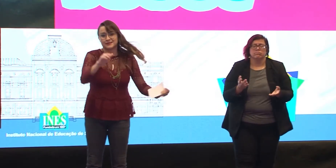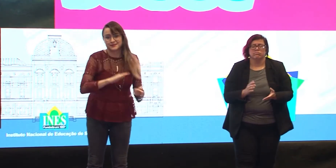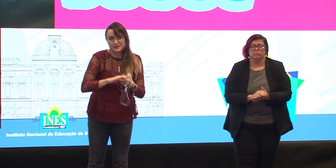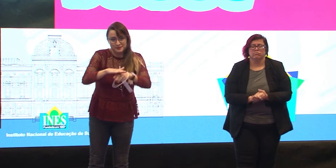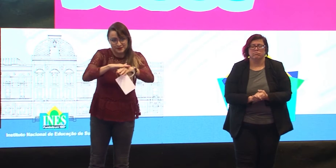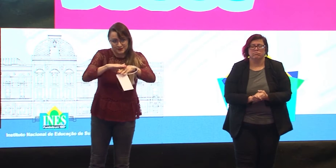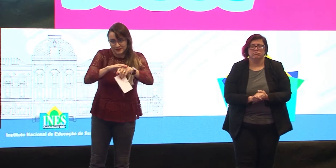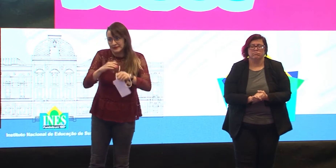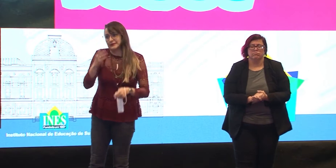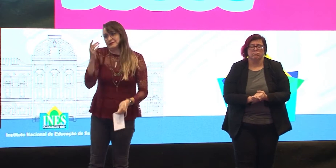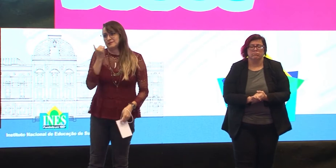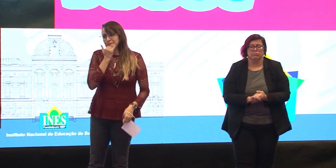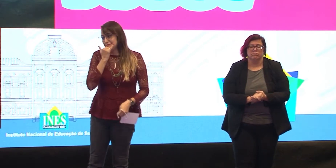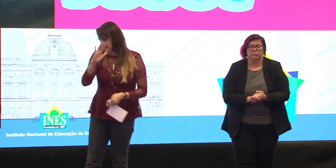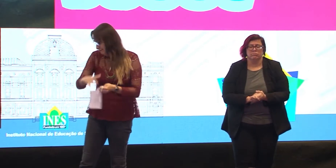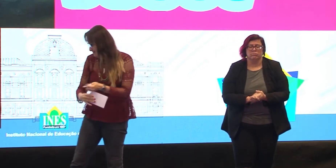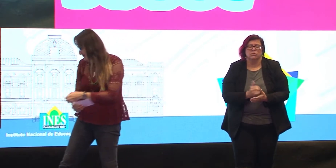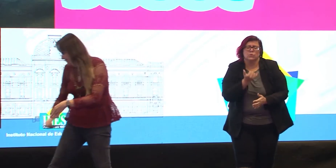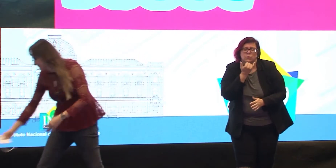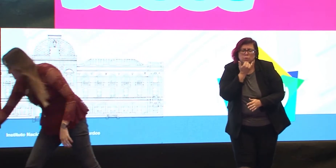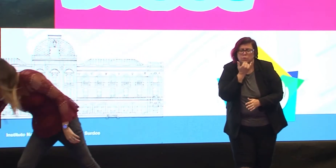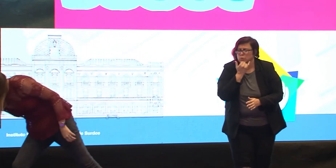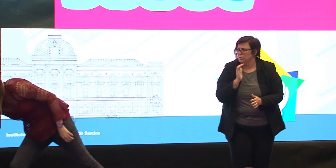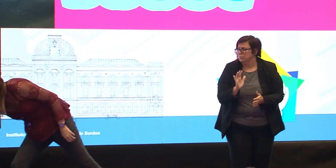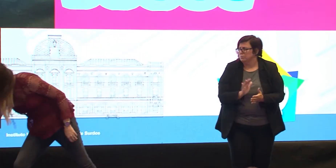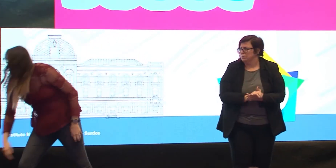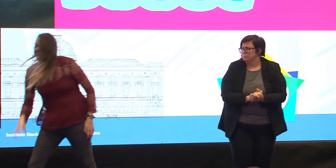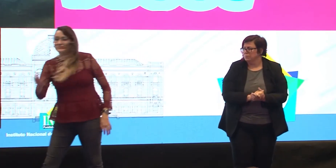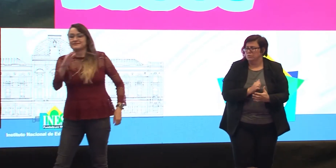Ah, tá. Me perdoem.